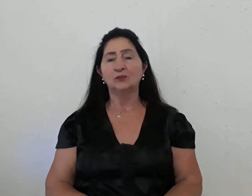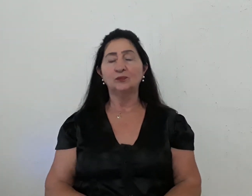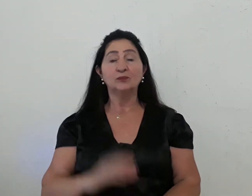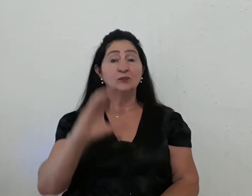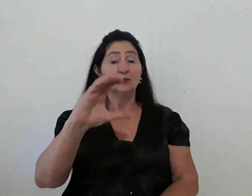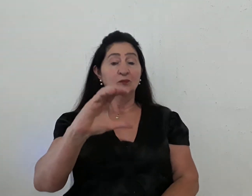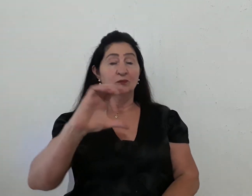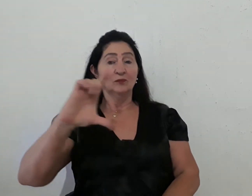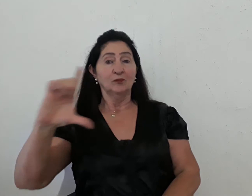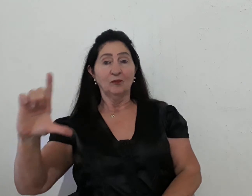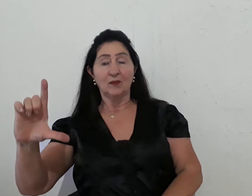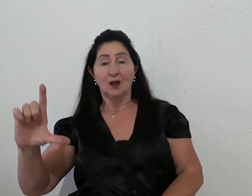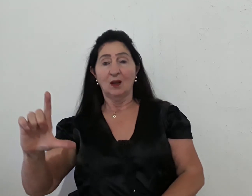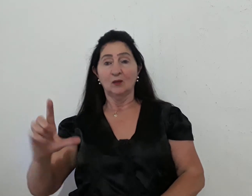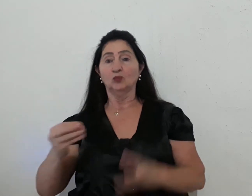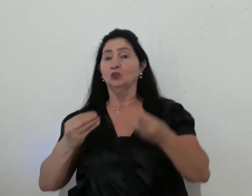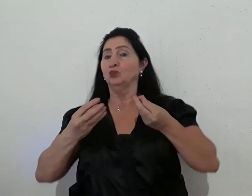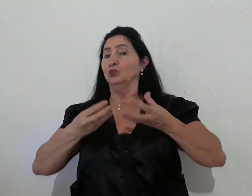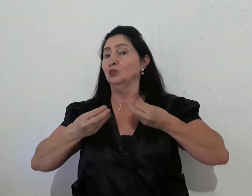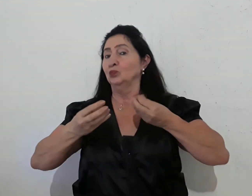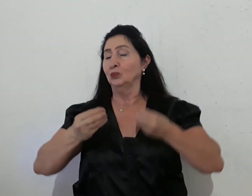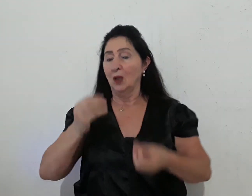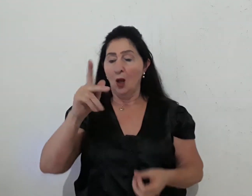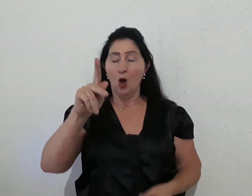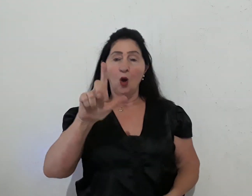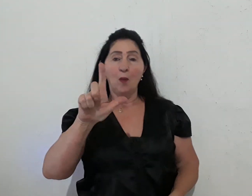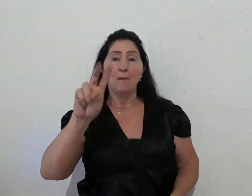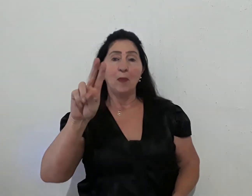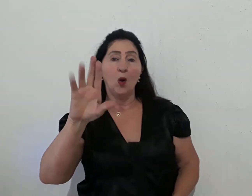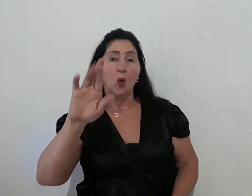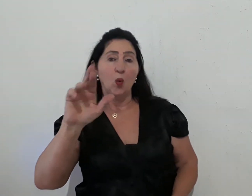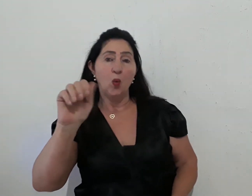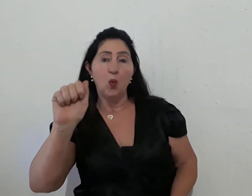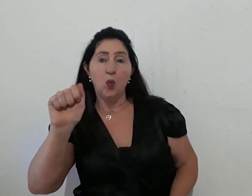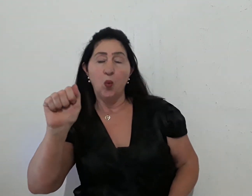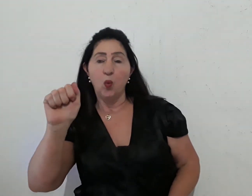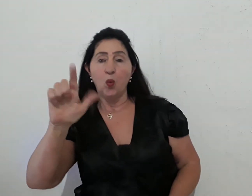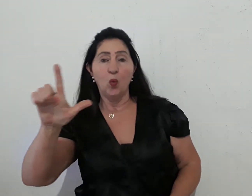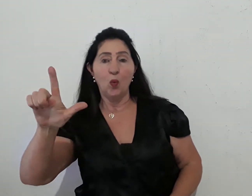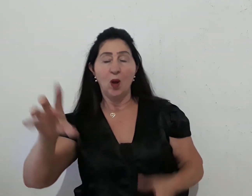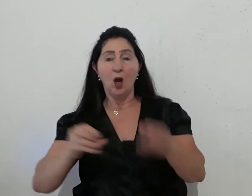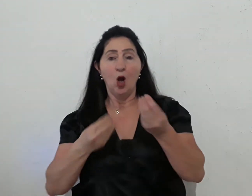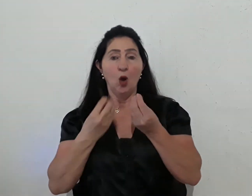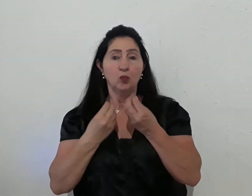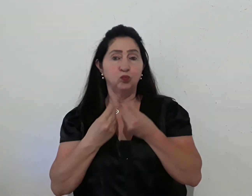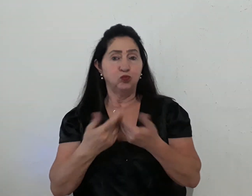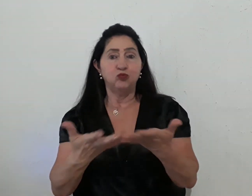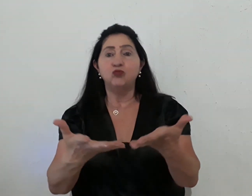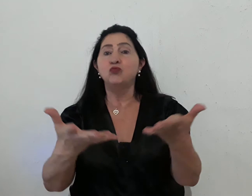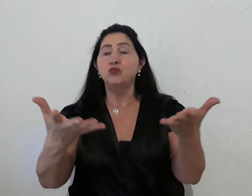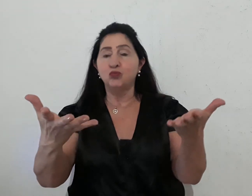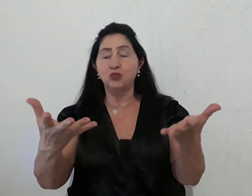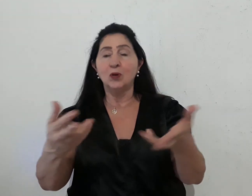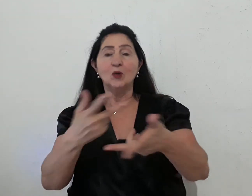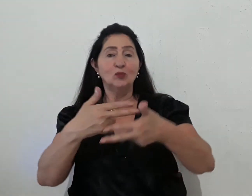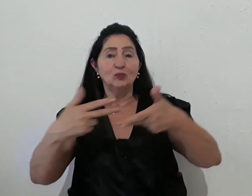Classificador de plural, ele indica o movimento ou a posição de um número de objetos, pessoas